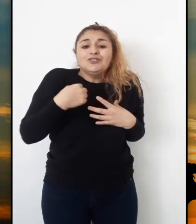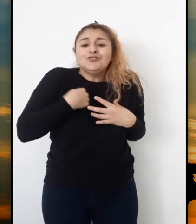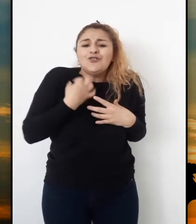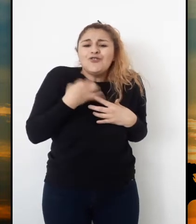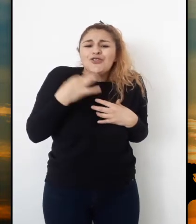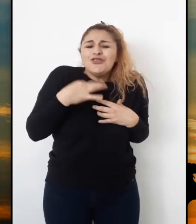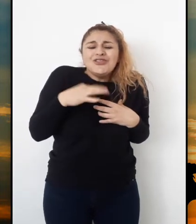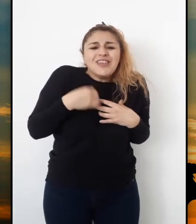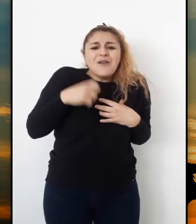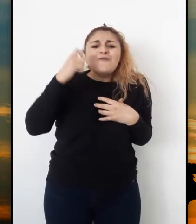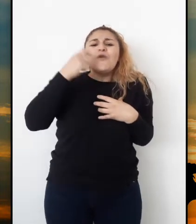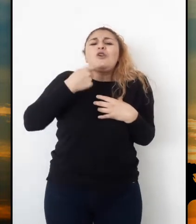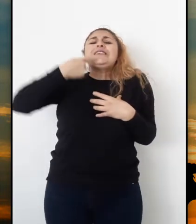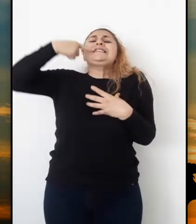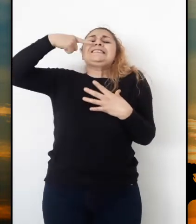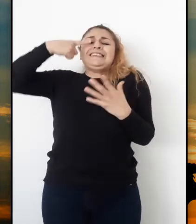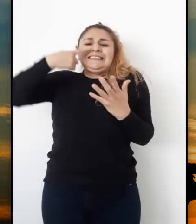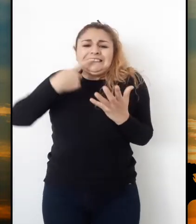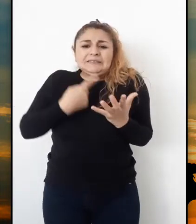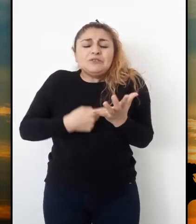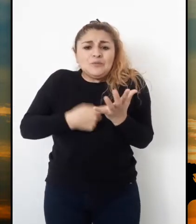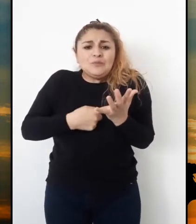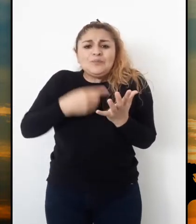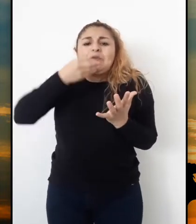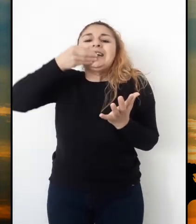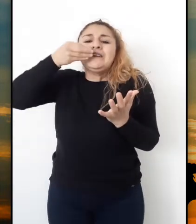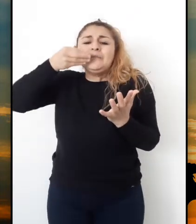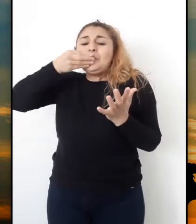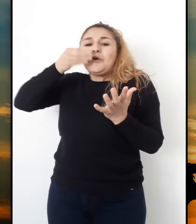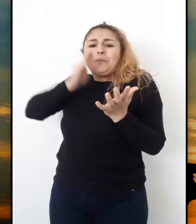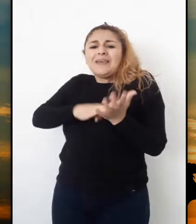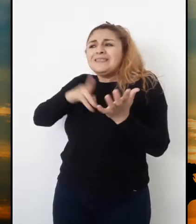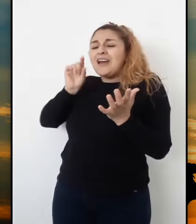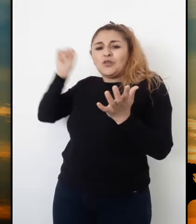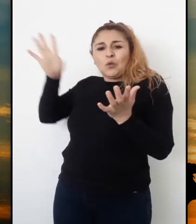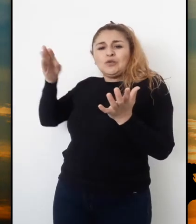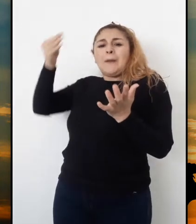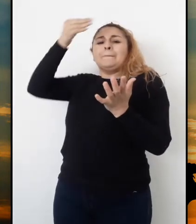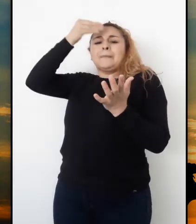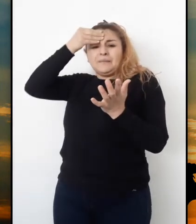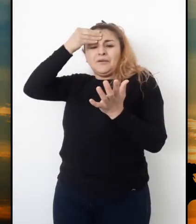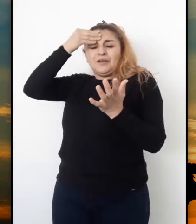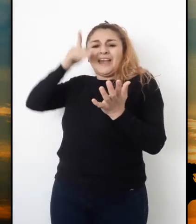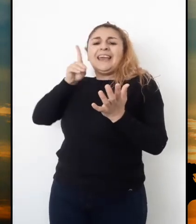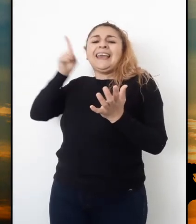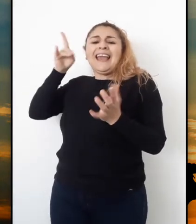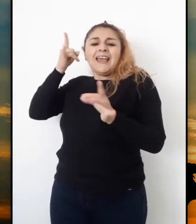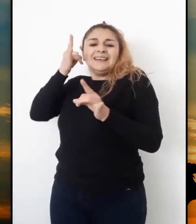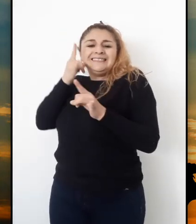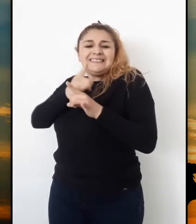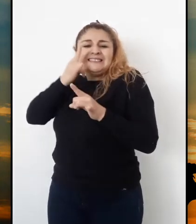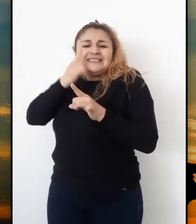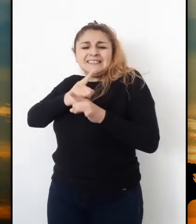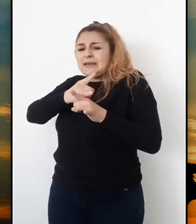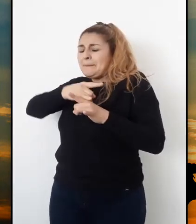nosotros sabemos y tenemos la certeza de que todas las cosas ayudan a bien